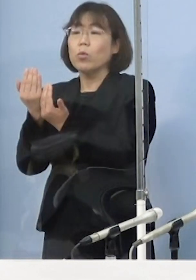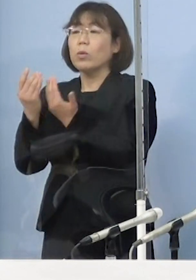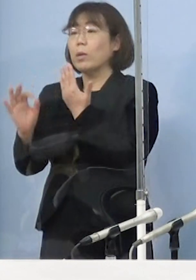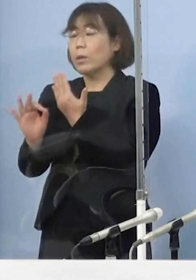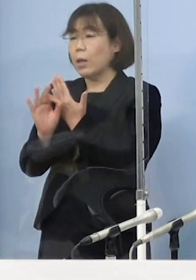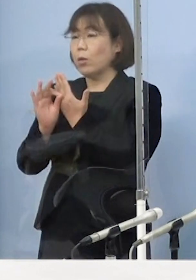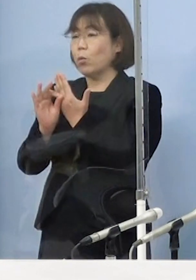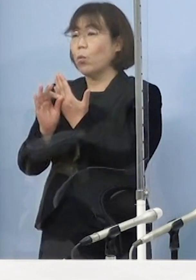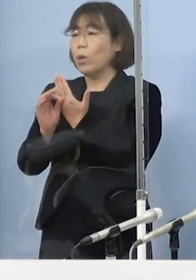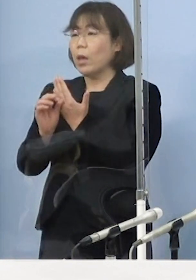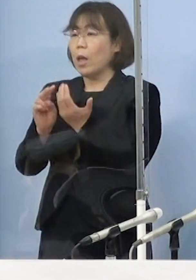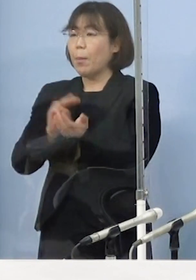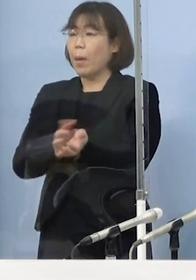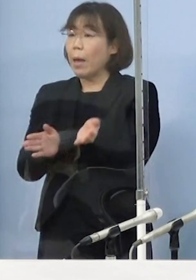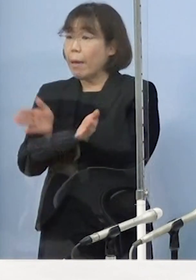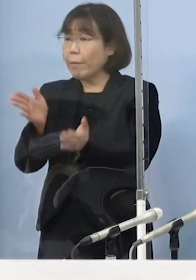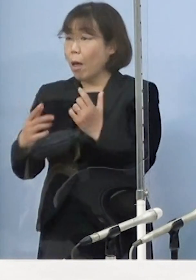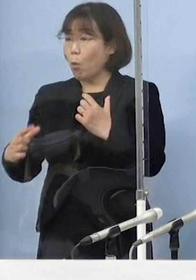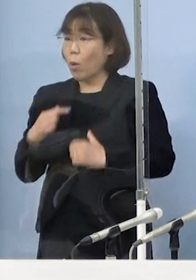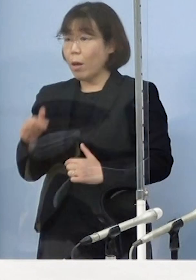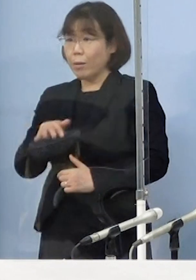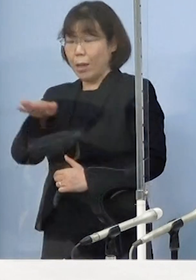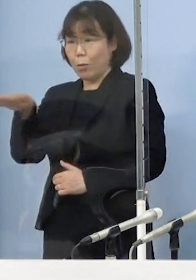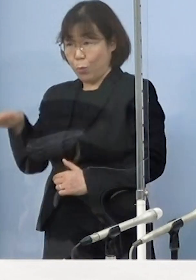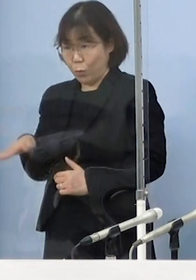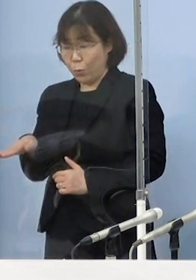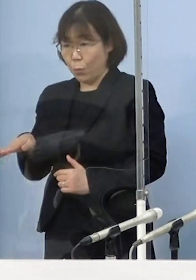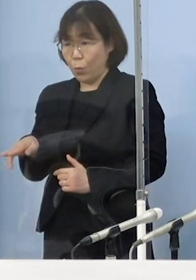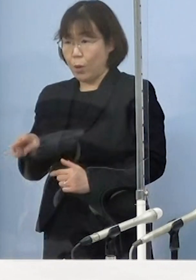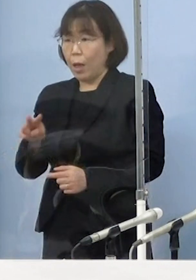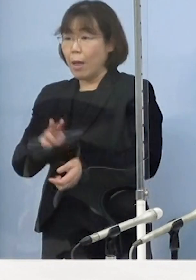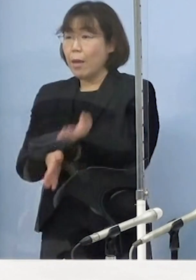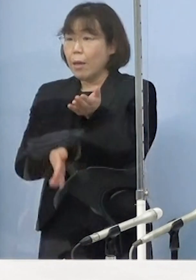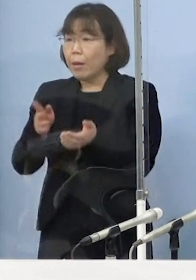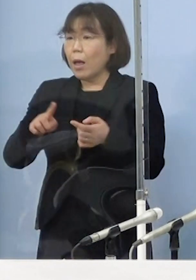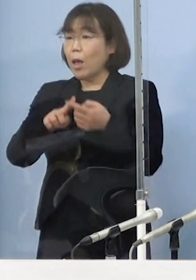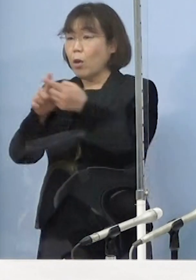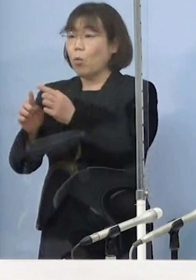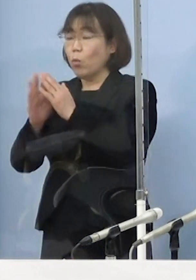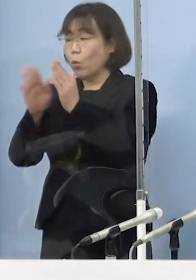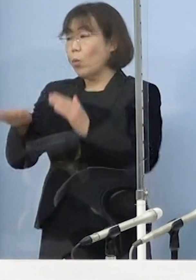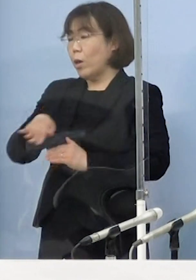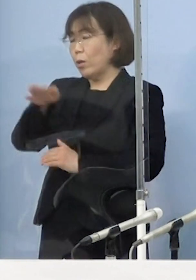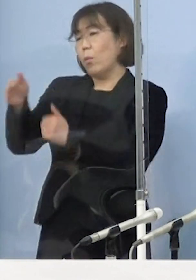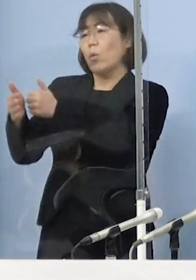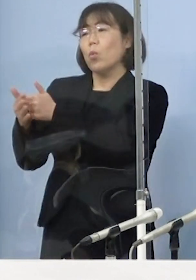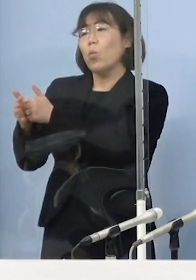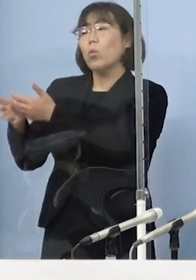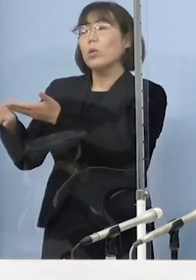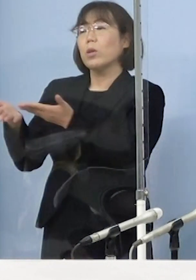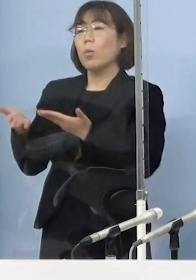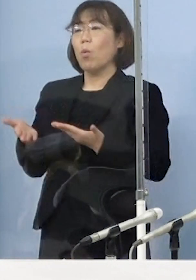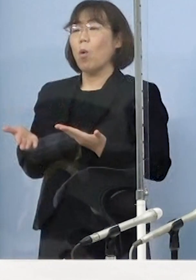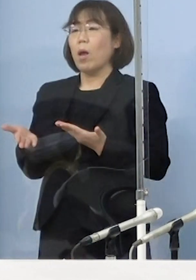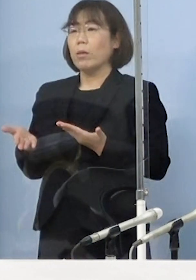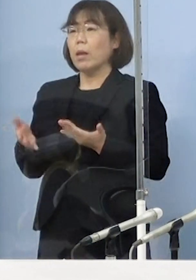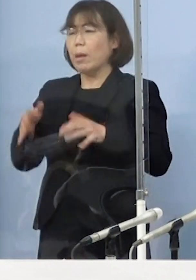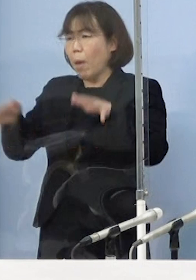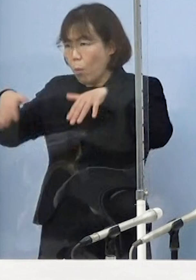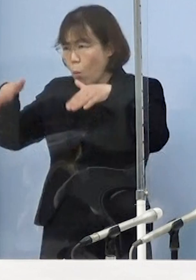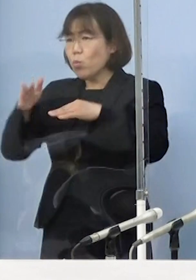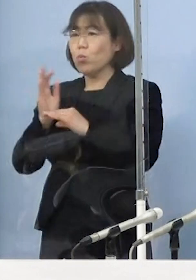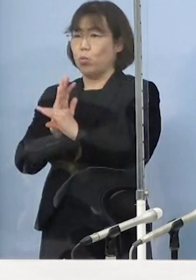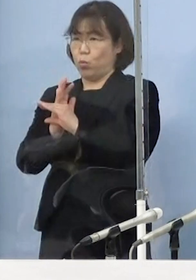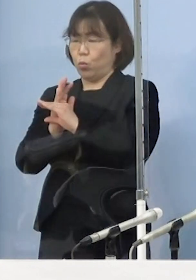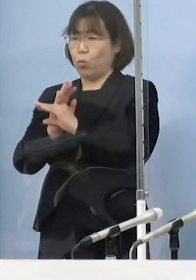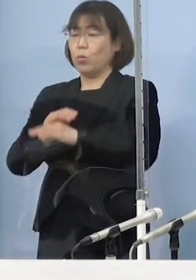皆さん方とか、まあ、これを看護協会の皆さん方にも最大限ご協力をいただいて、まあ、募集をしている